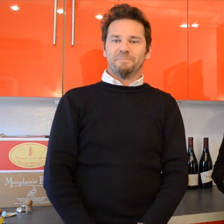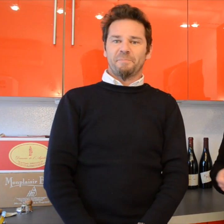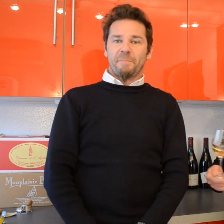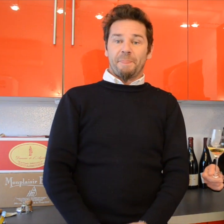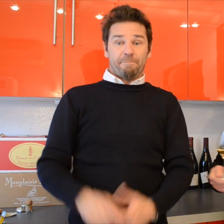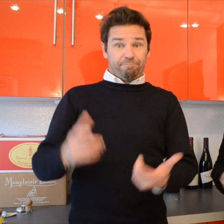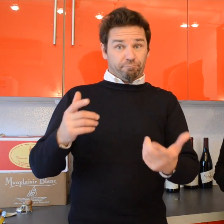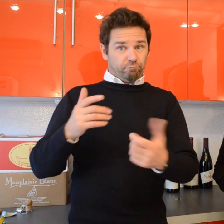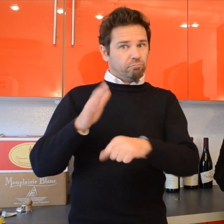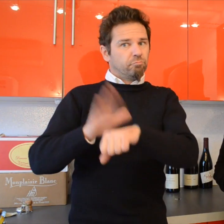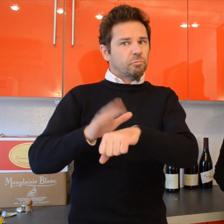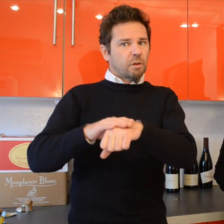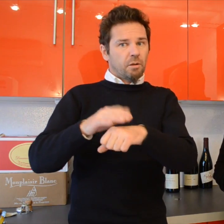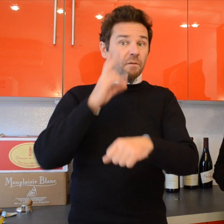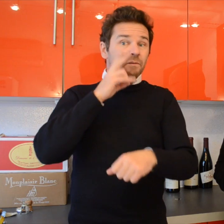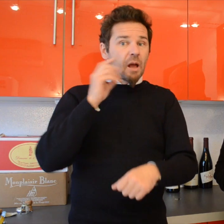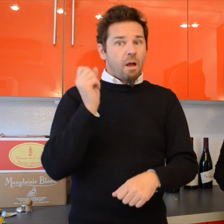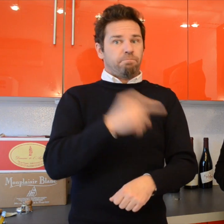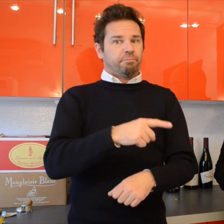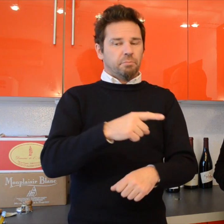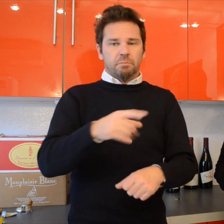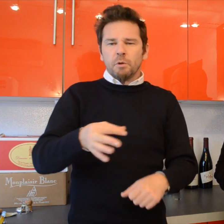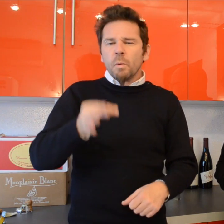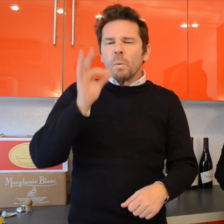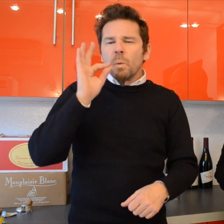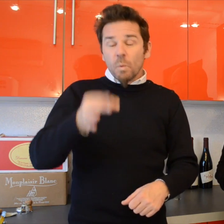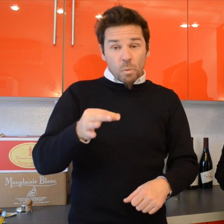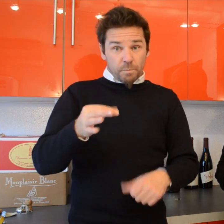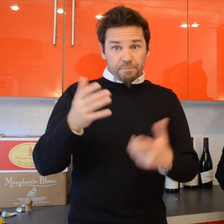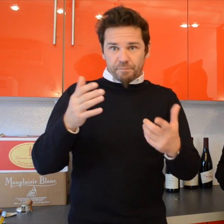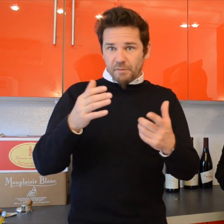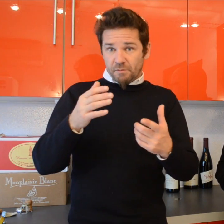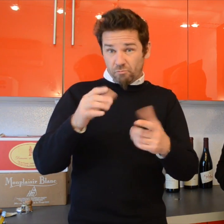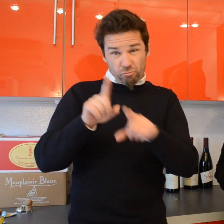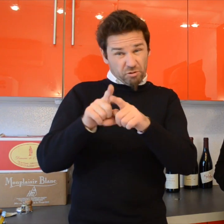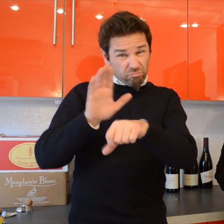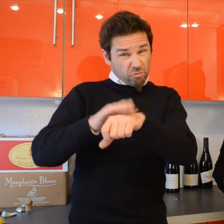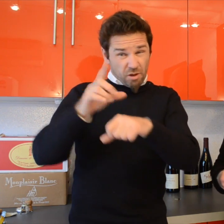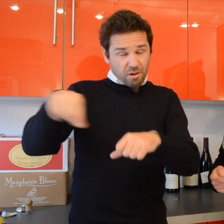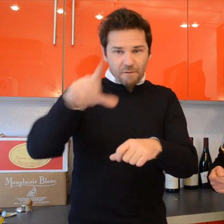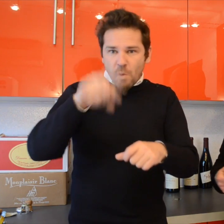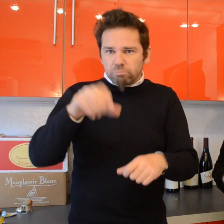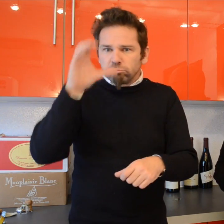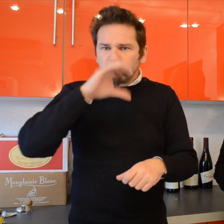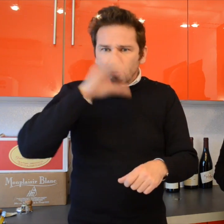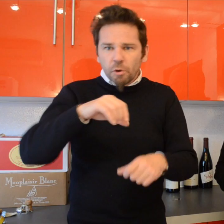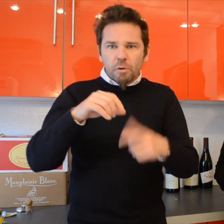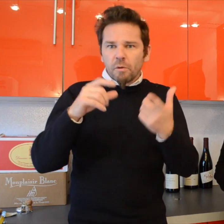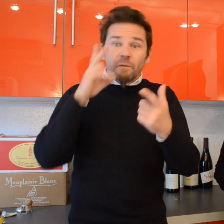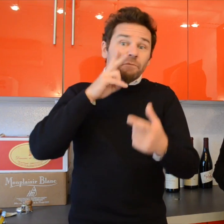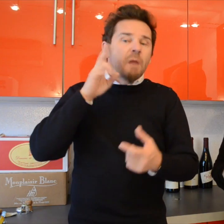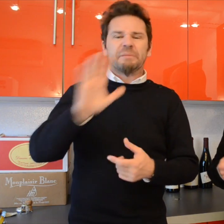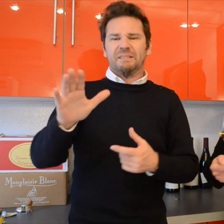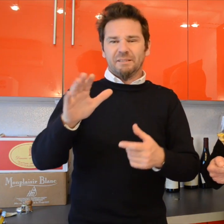Donc on vous conseille de déguster ce vin et surtout d'avoir cette curiosité et cette ouverture d'esprit dans le vin, de